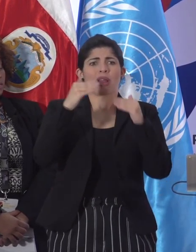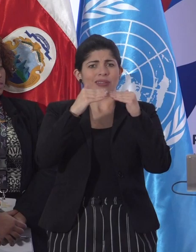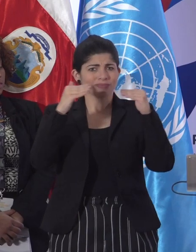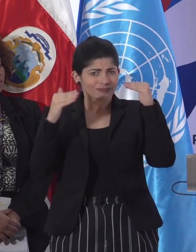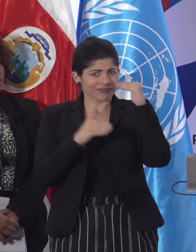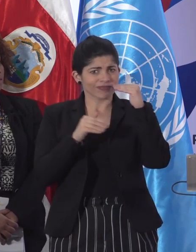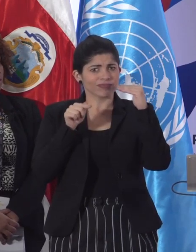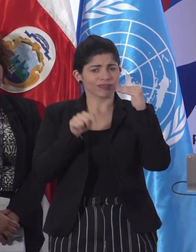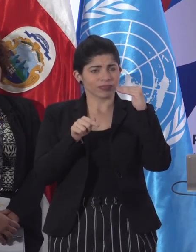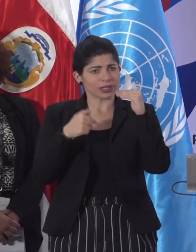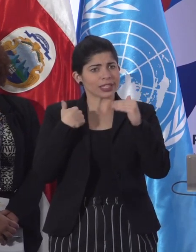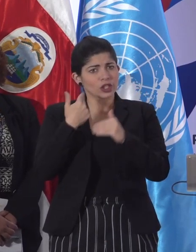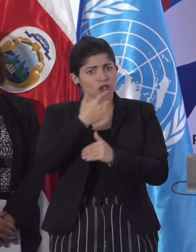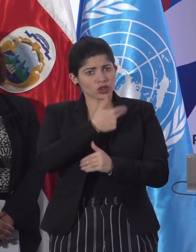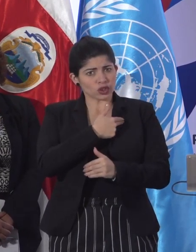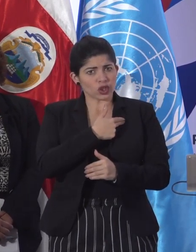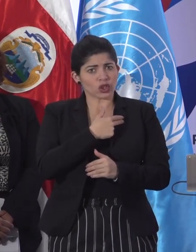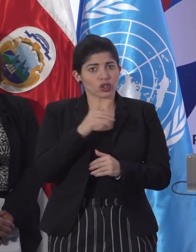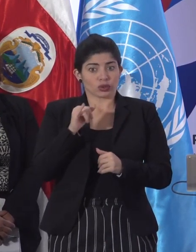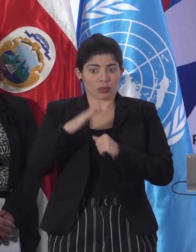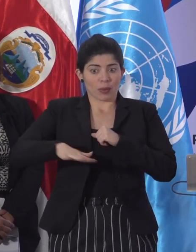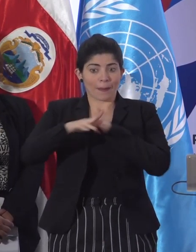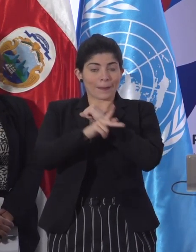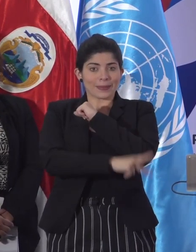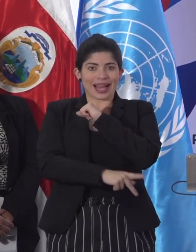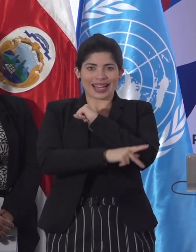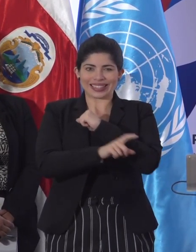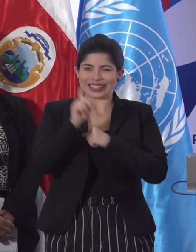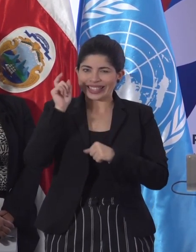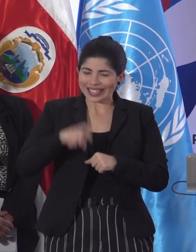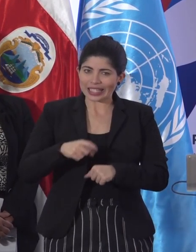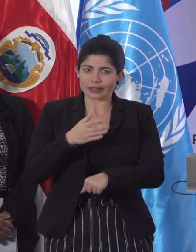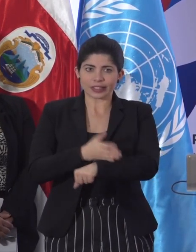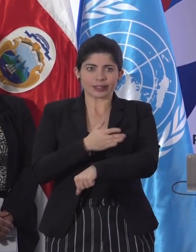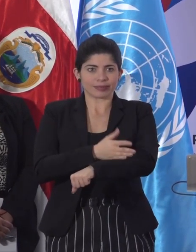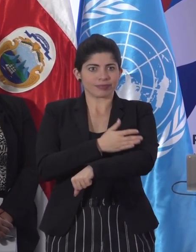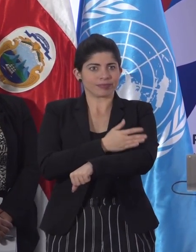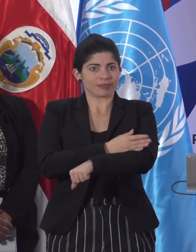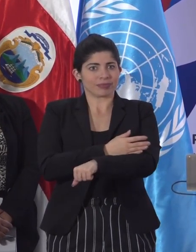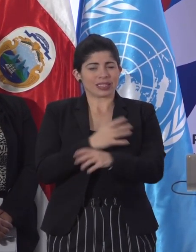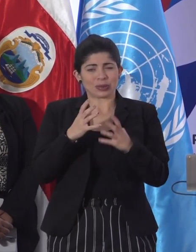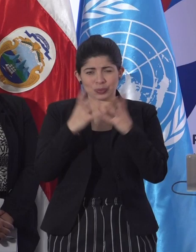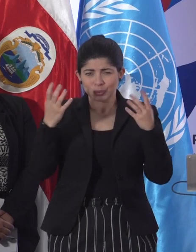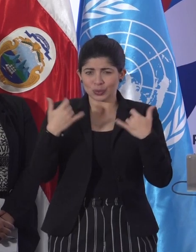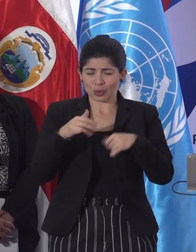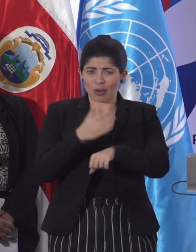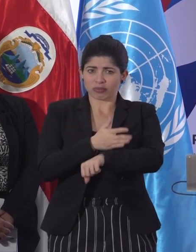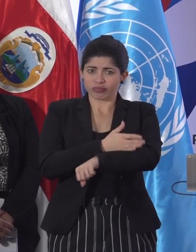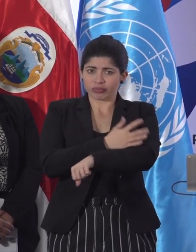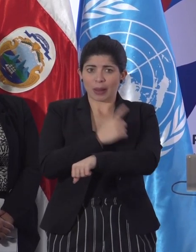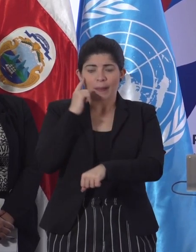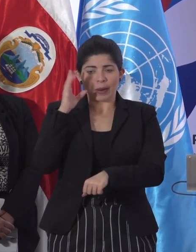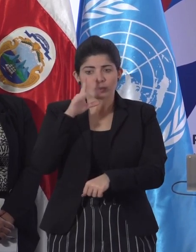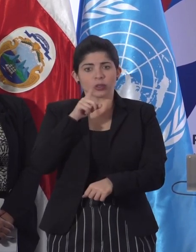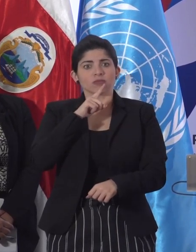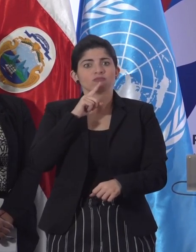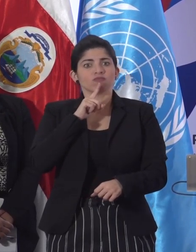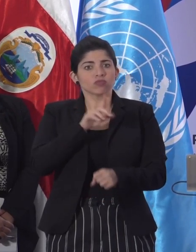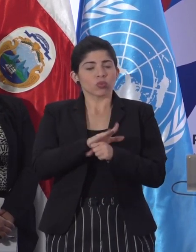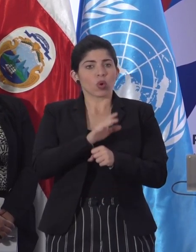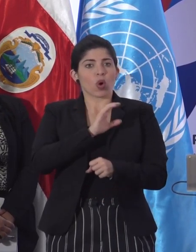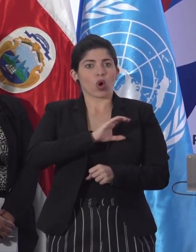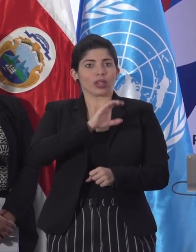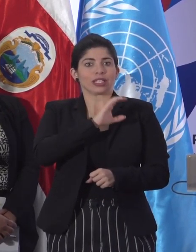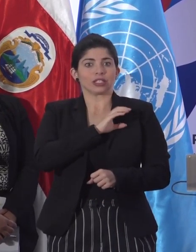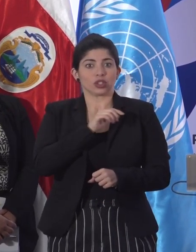sobre las cuales nosotros y nosotras como país tenemos que avanzar de manera sustantiva por las condiciones particulares que